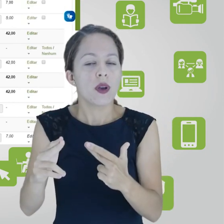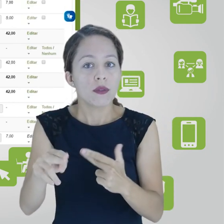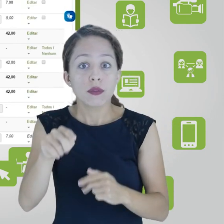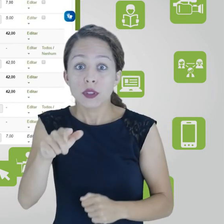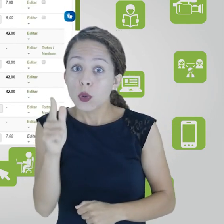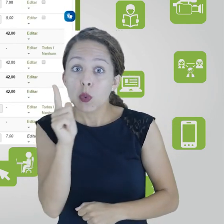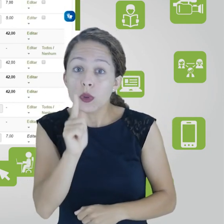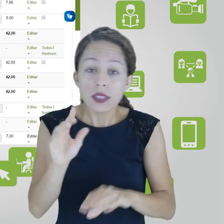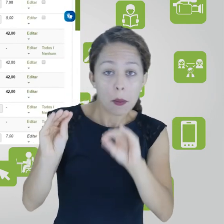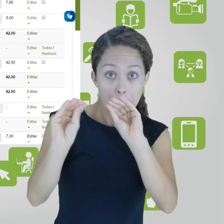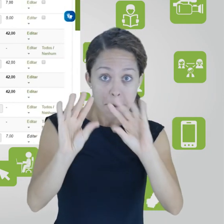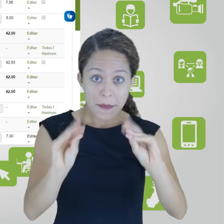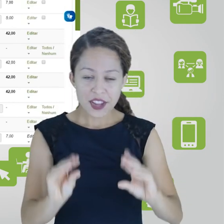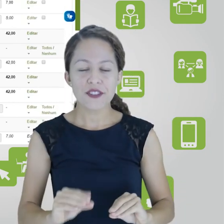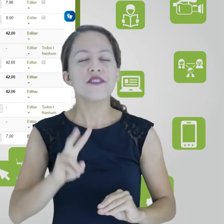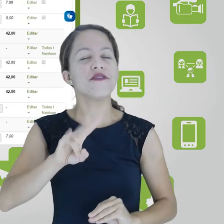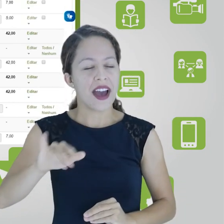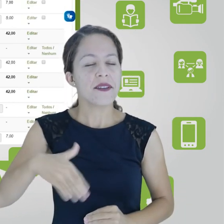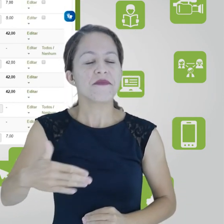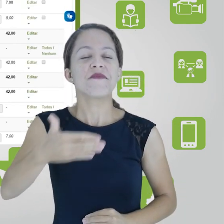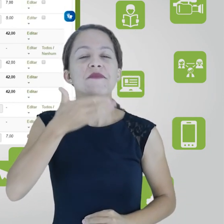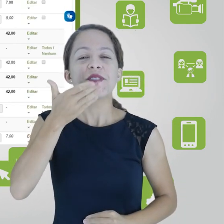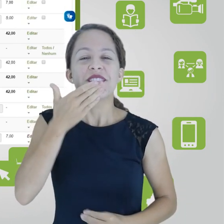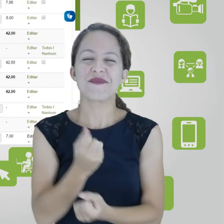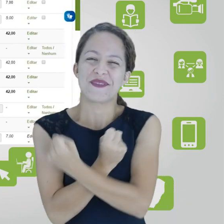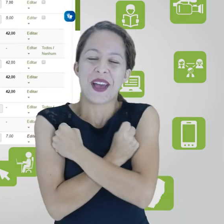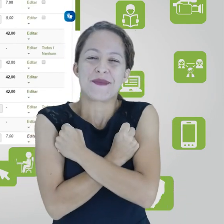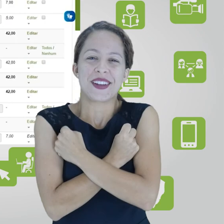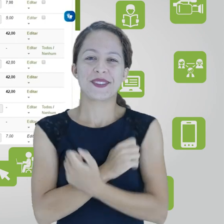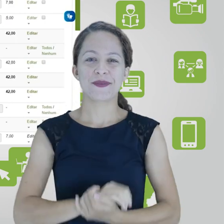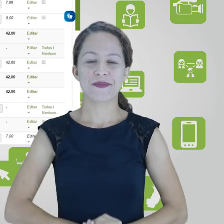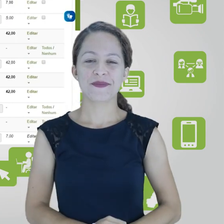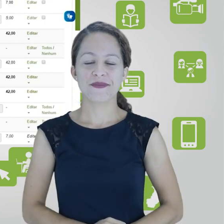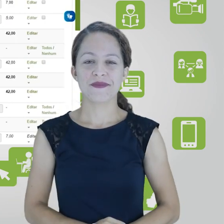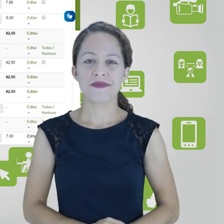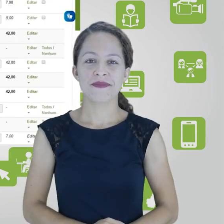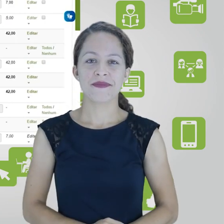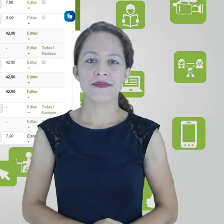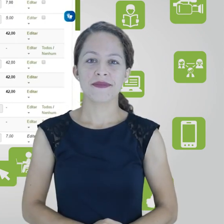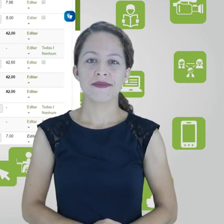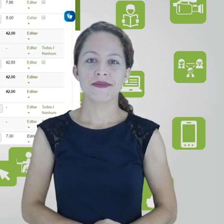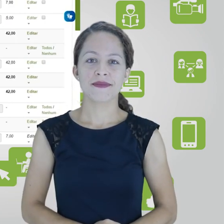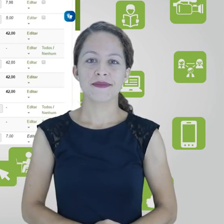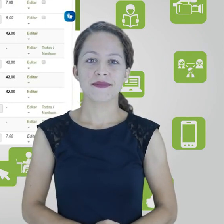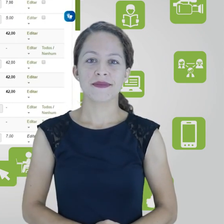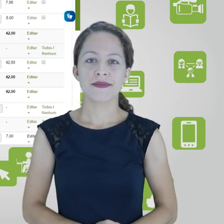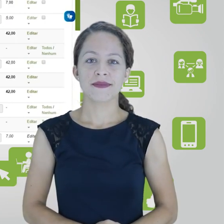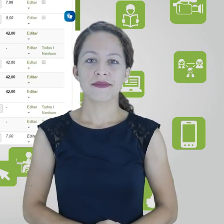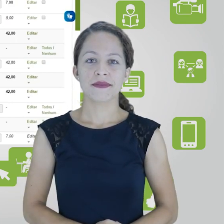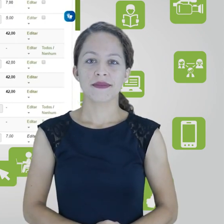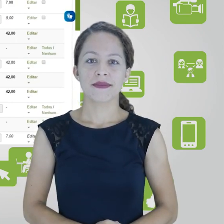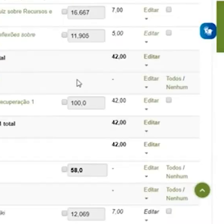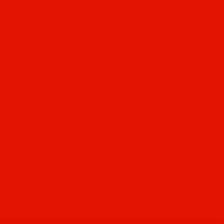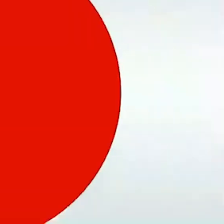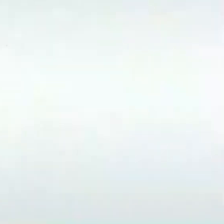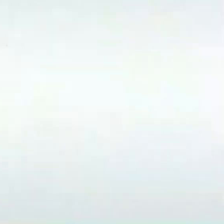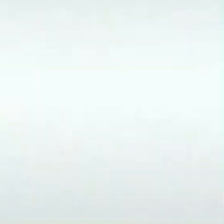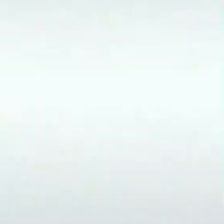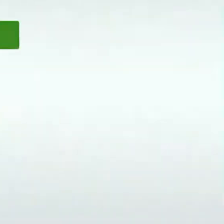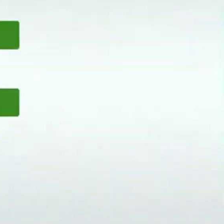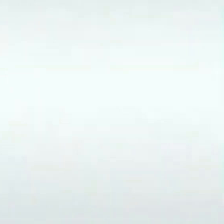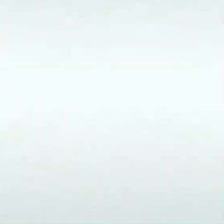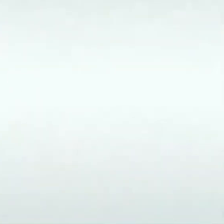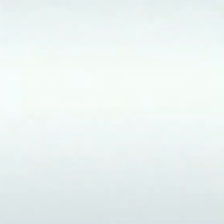tenta fazer essa lógica primeiro, entende isso, e aí quando você vier para cá vai ser moleza, tá bom? Grande abraço!